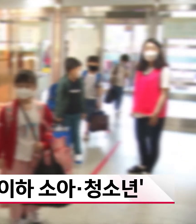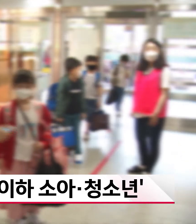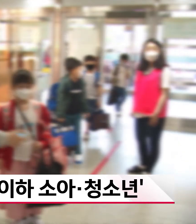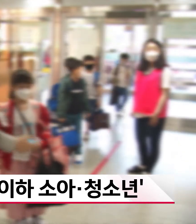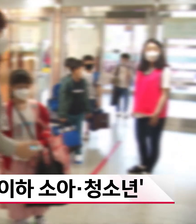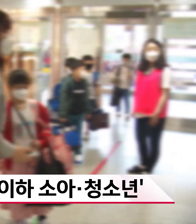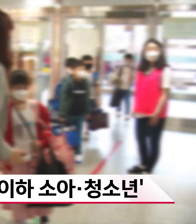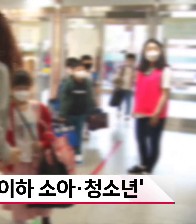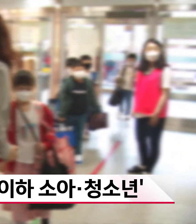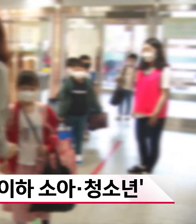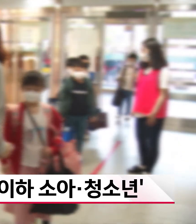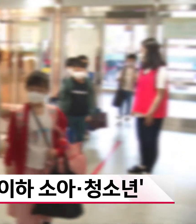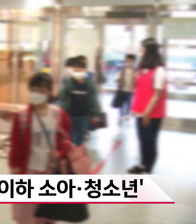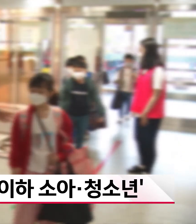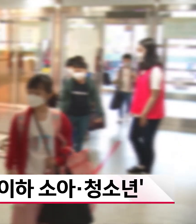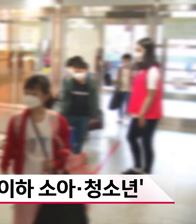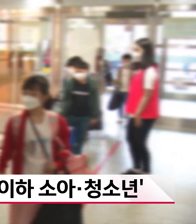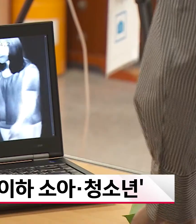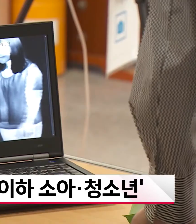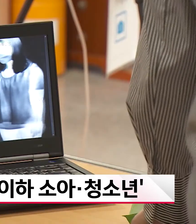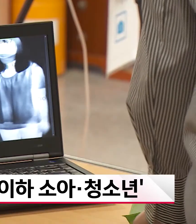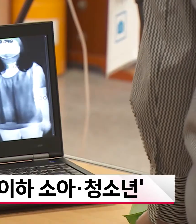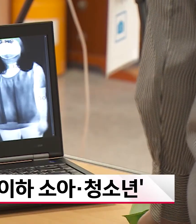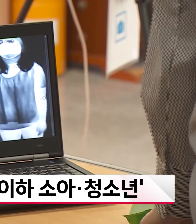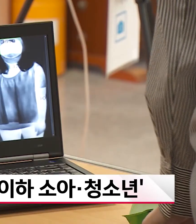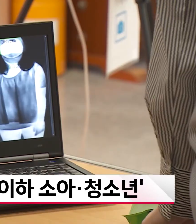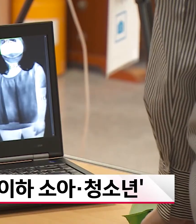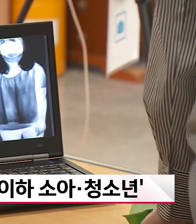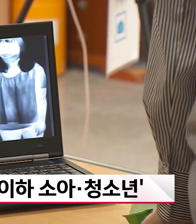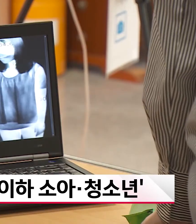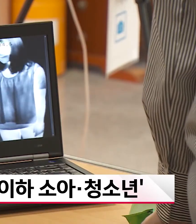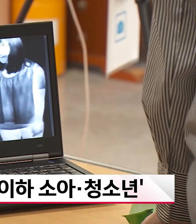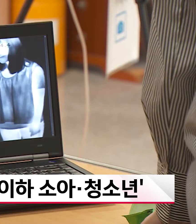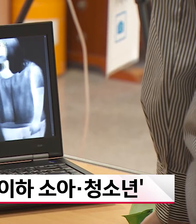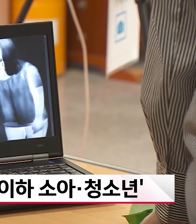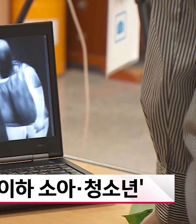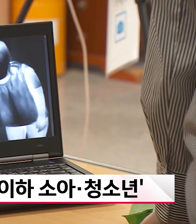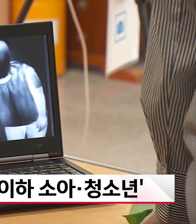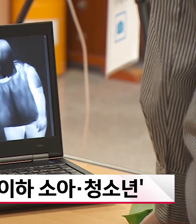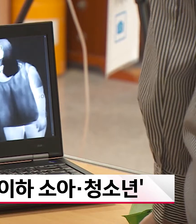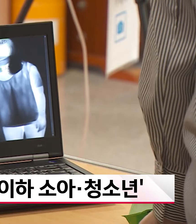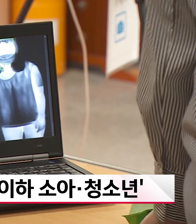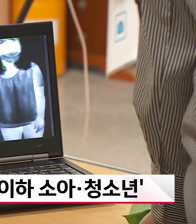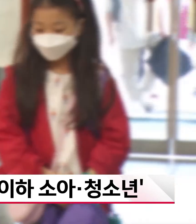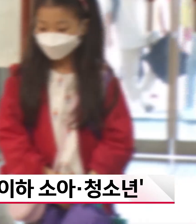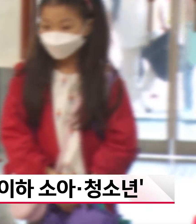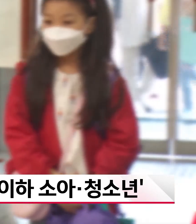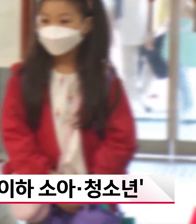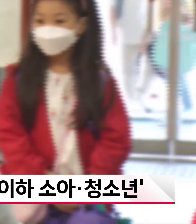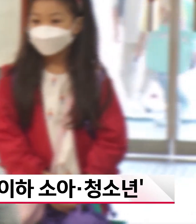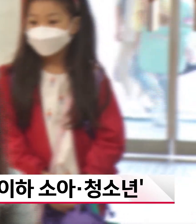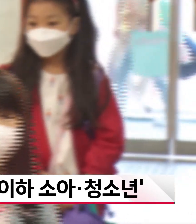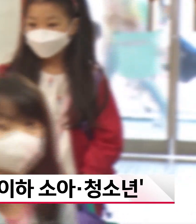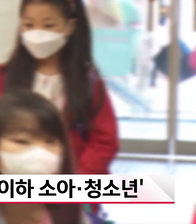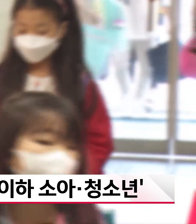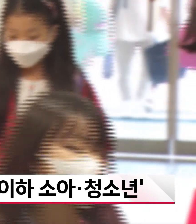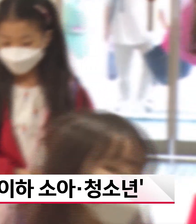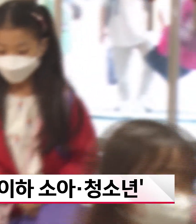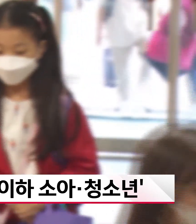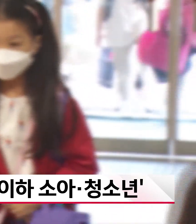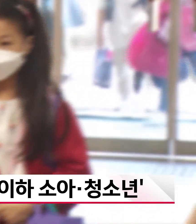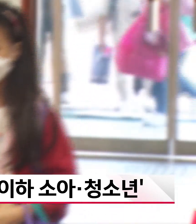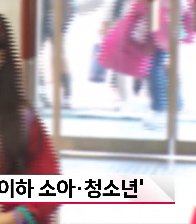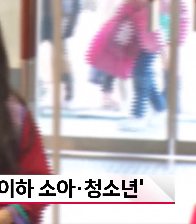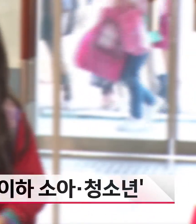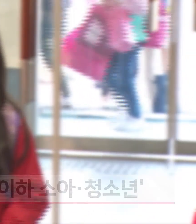확진자의 22.6%를 차지하고 있습니다. 방역당국은 성인에 비해 면역이 약해 쉽게 감염될 뿐 아니라